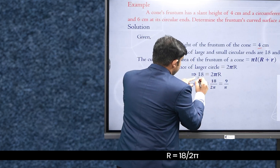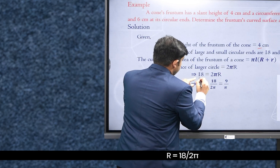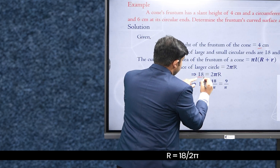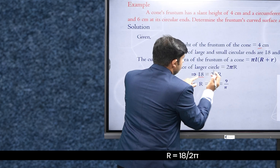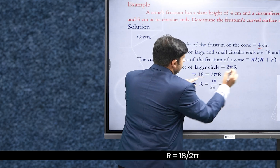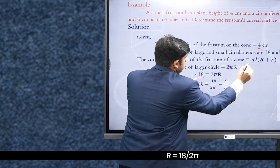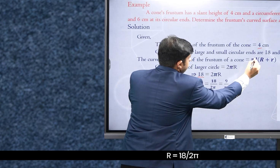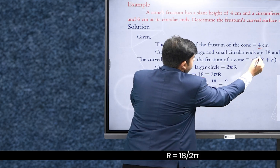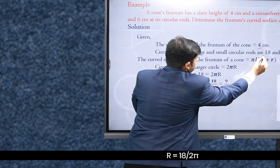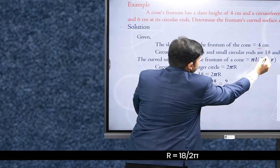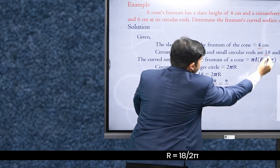கீழ் 2 பை.